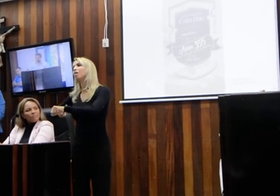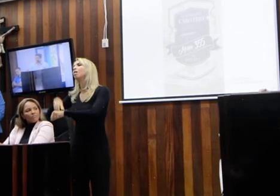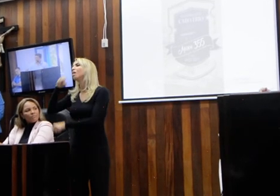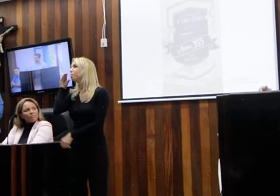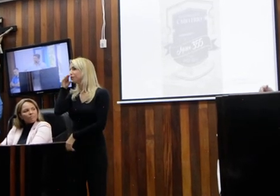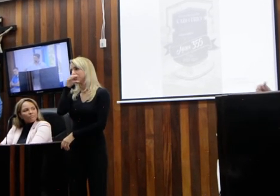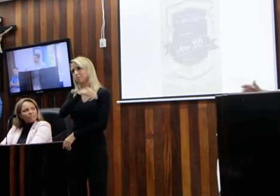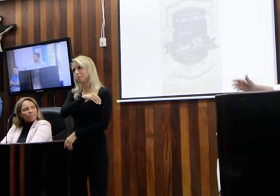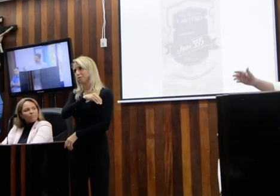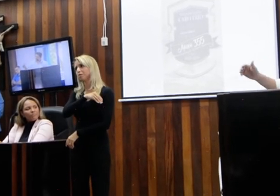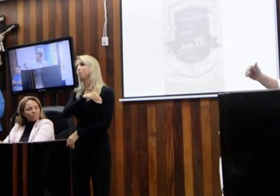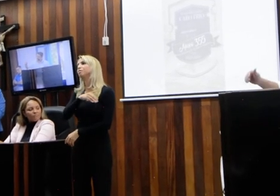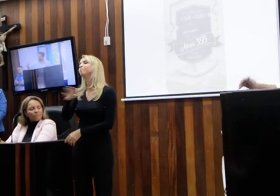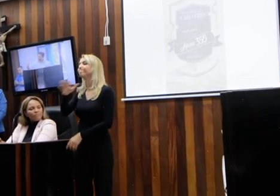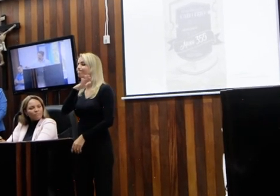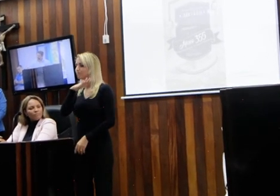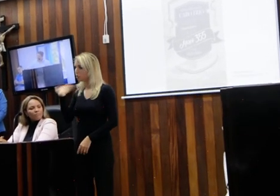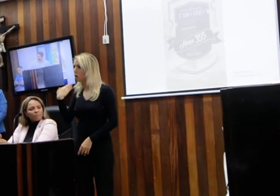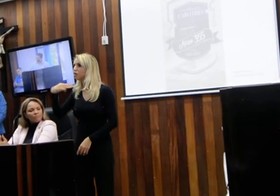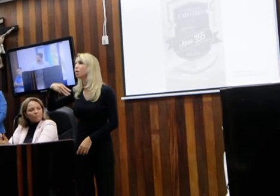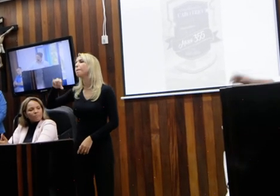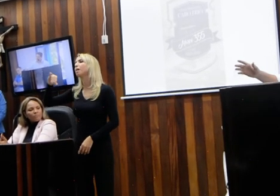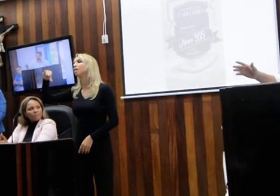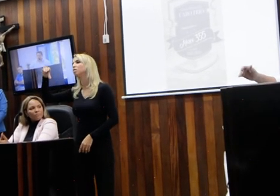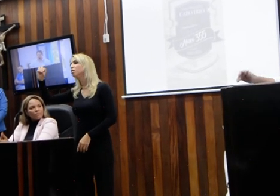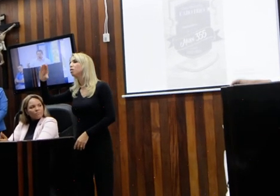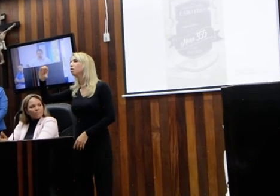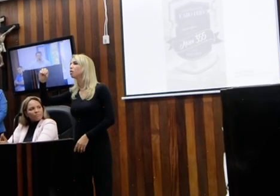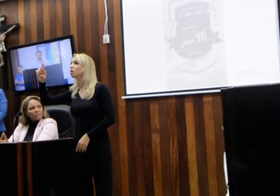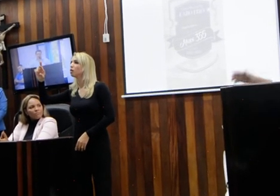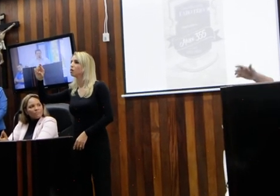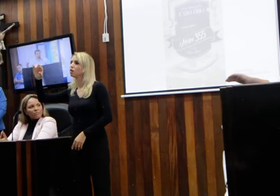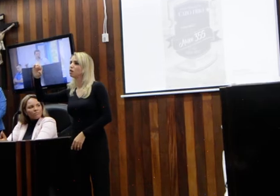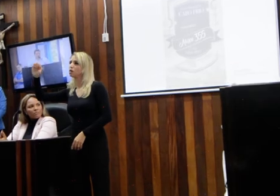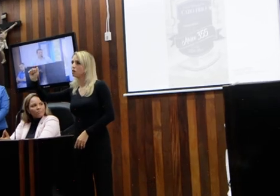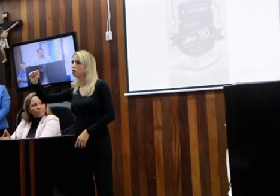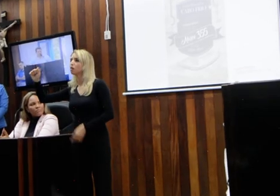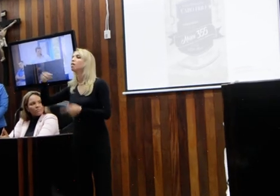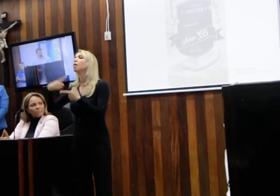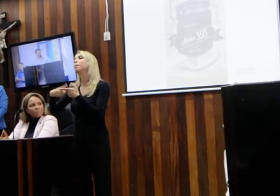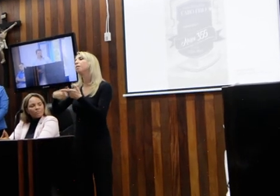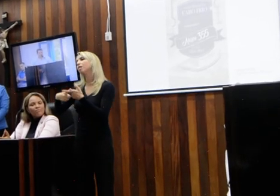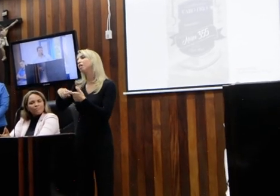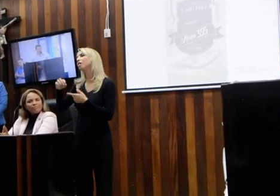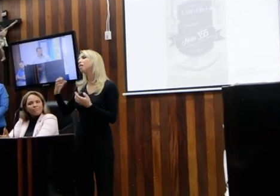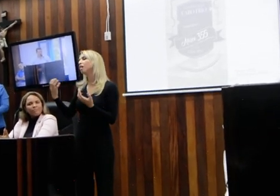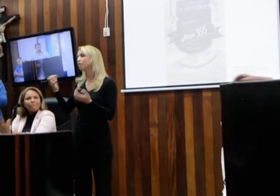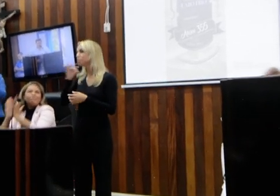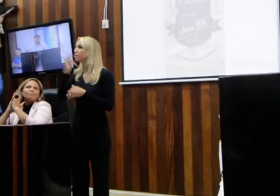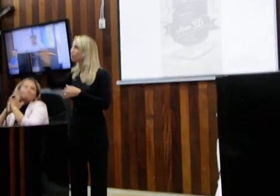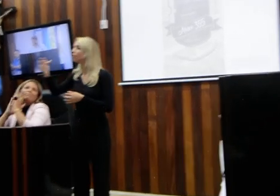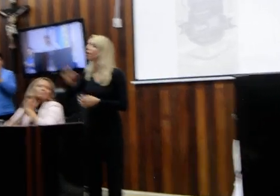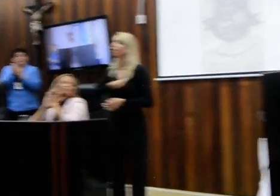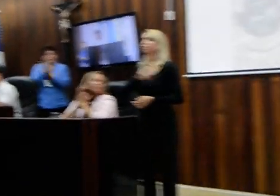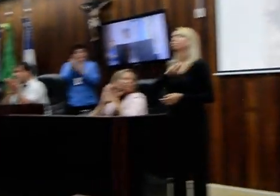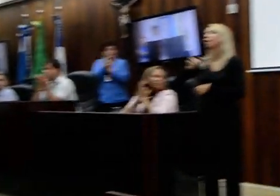a breve ida de Márcio Corrêa para aquilo que nós esperamos, uma vida melhor. Muito obrigado a todos.